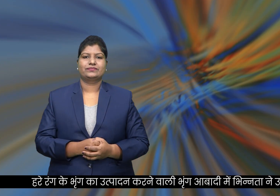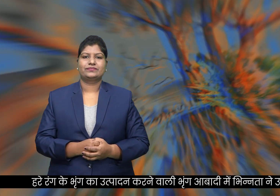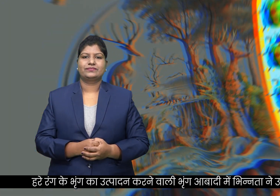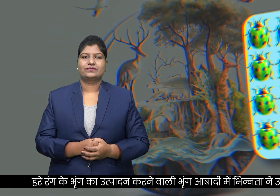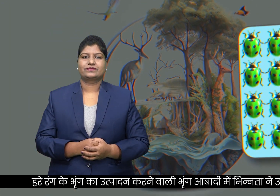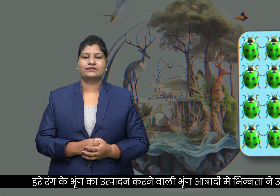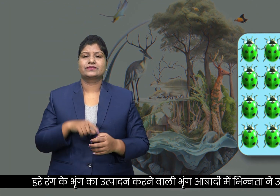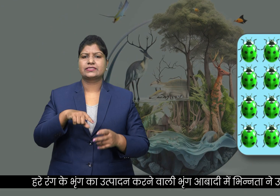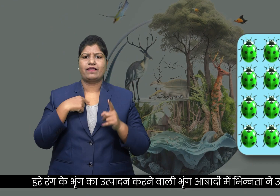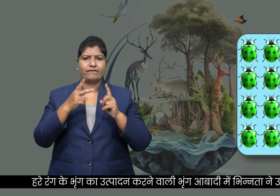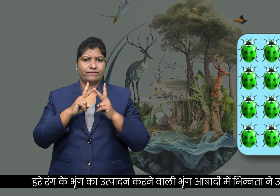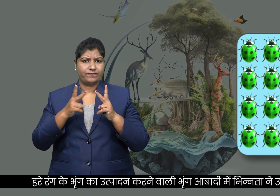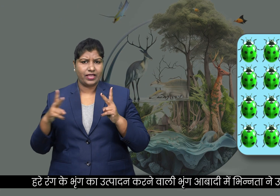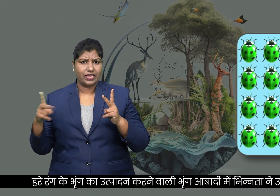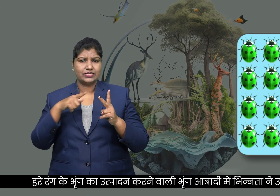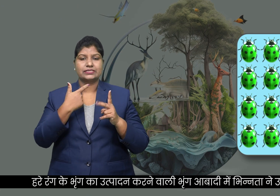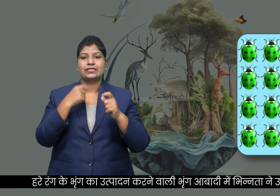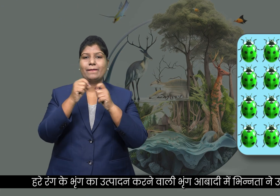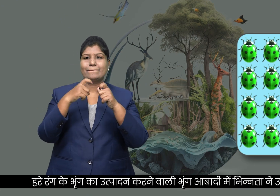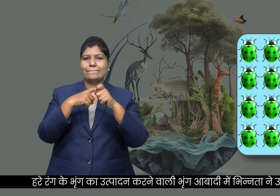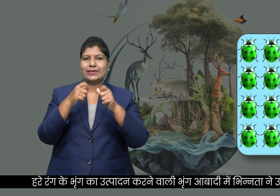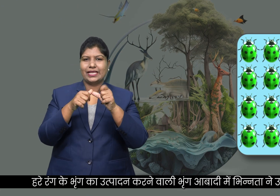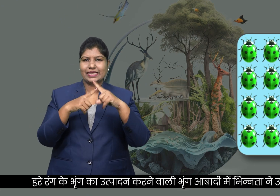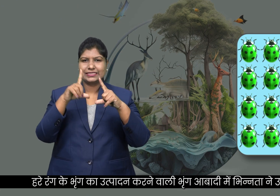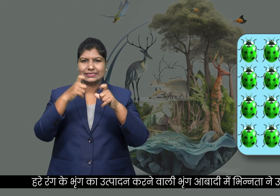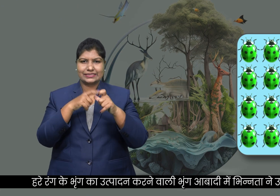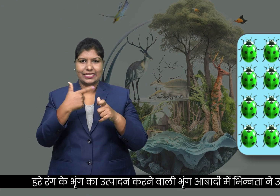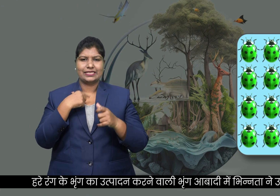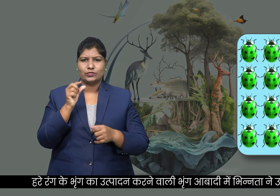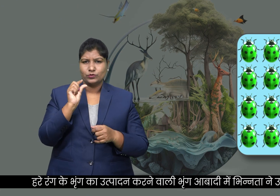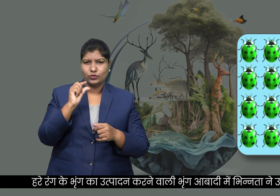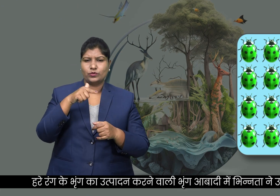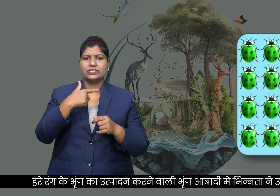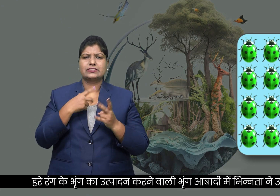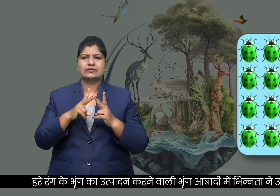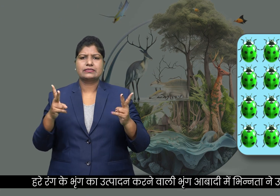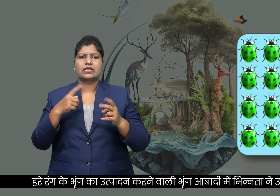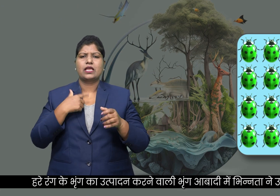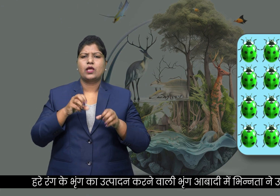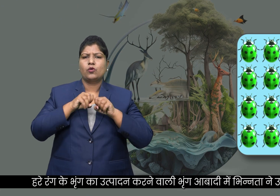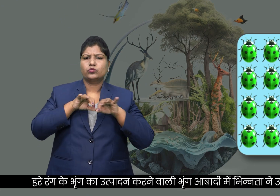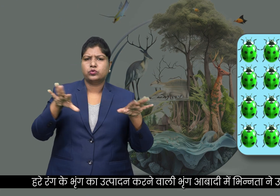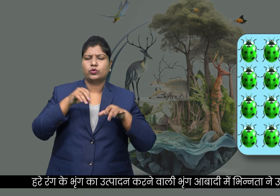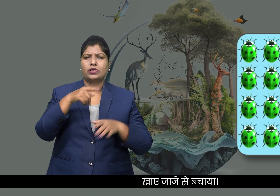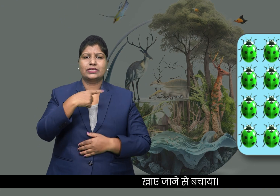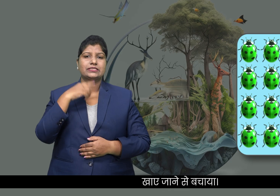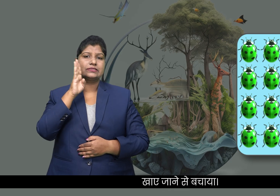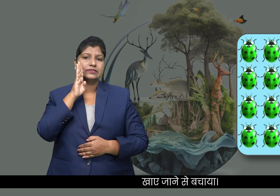हरे रंग के भृंग का उत्पादन करने वाली भृंग आबादी में भिन्नता ने उन्हें कौवे द्वारा खाए जाने से